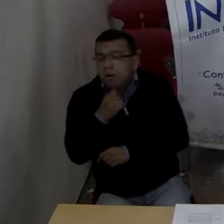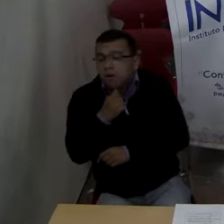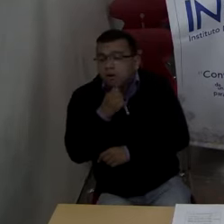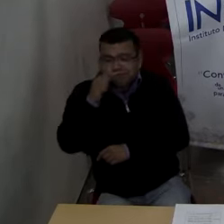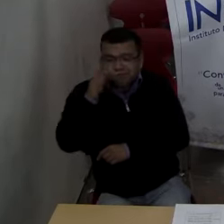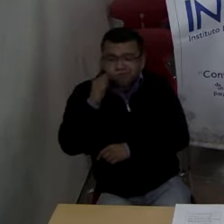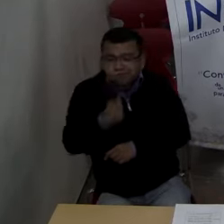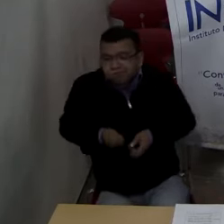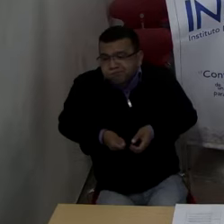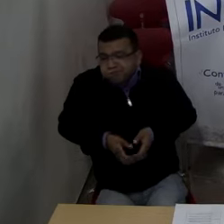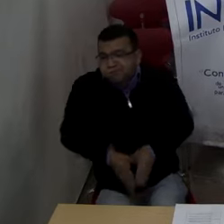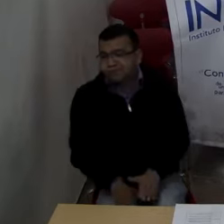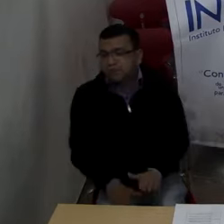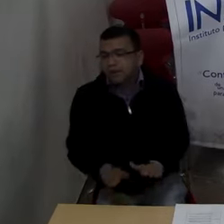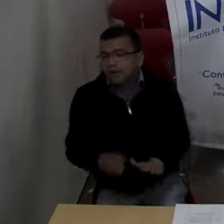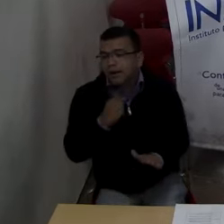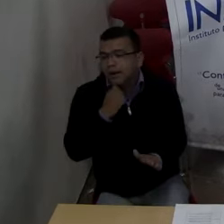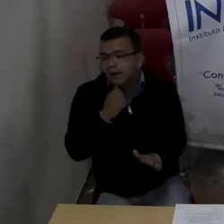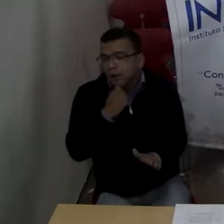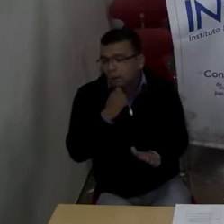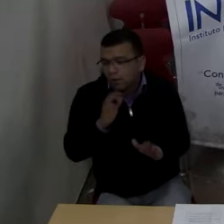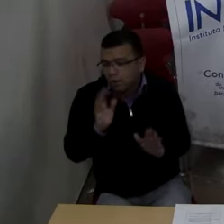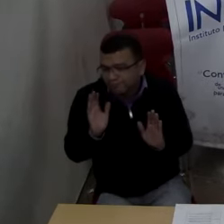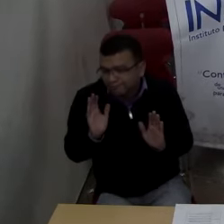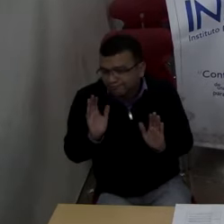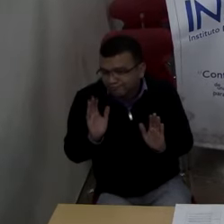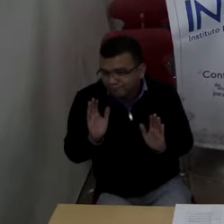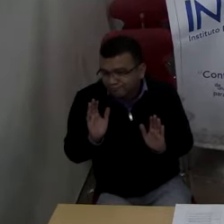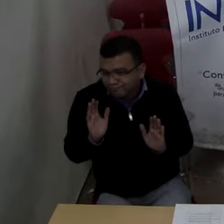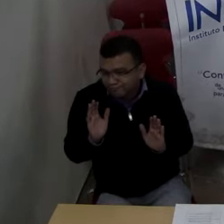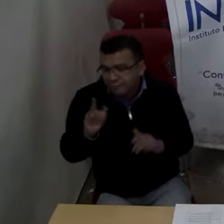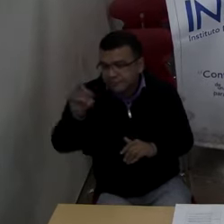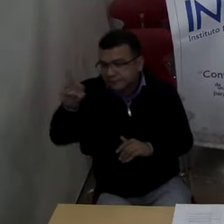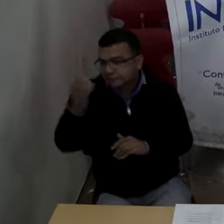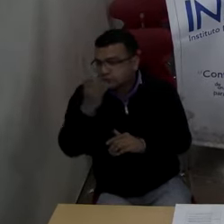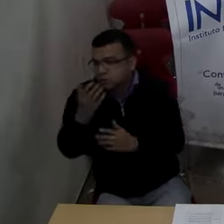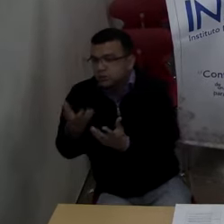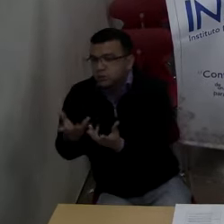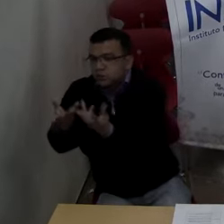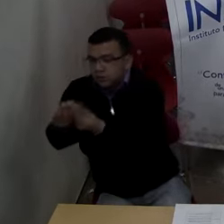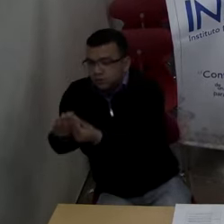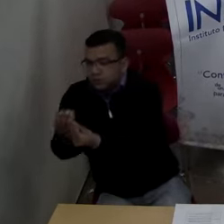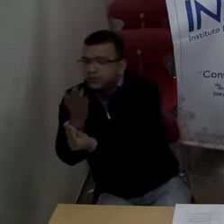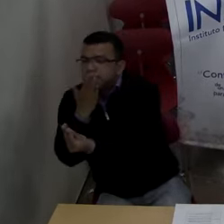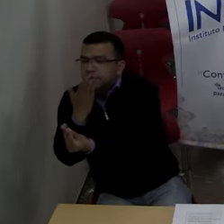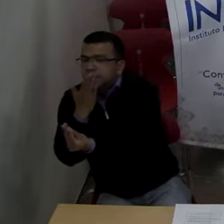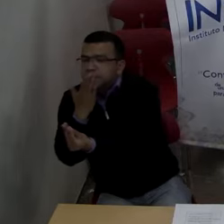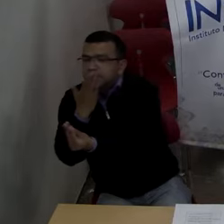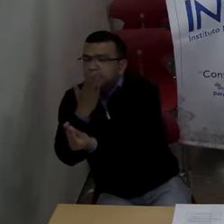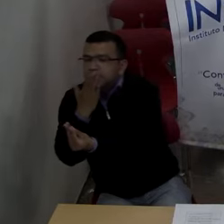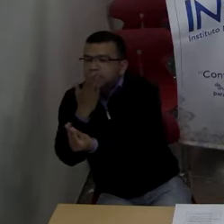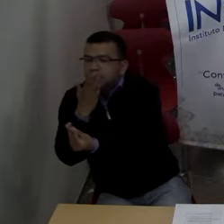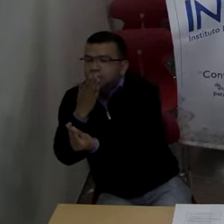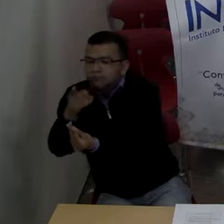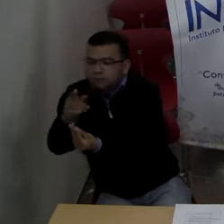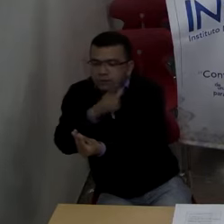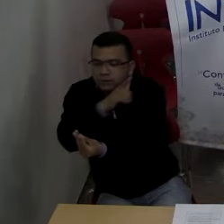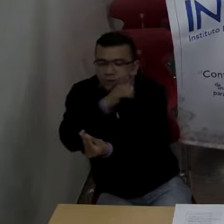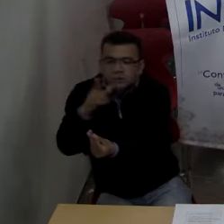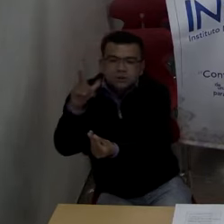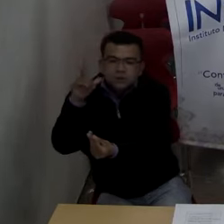comunidades indígenas y rurales prefieren el nacimiento con la posición de la mujer